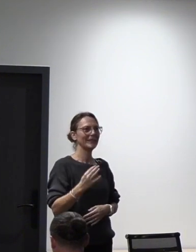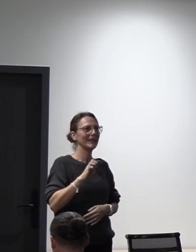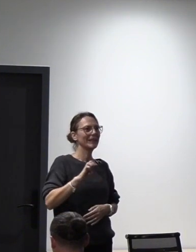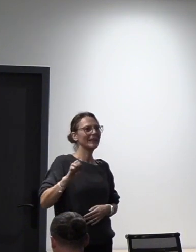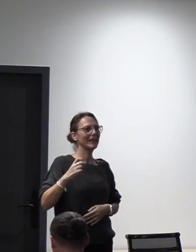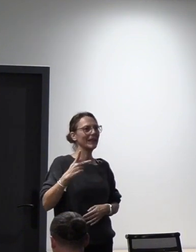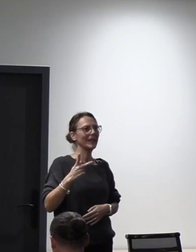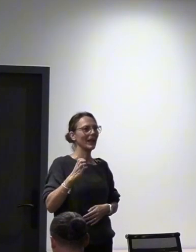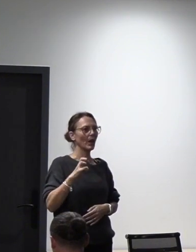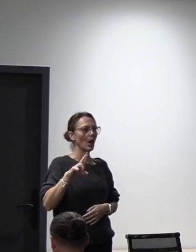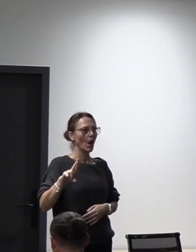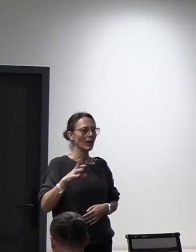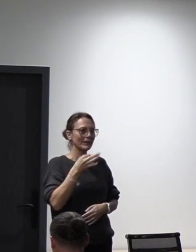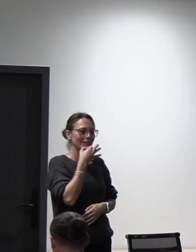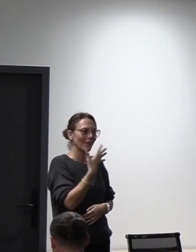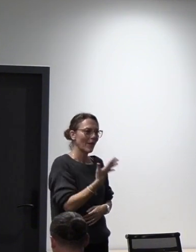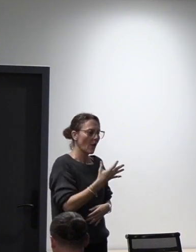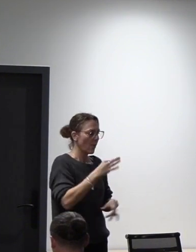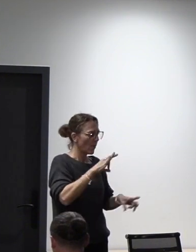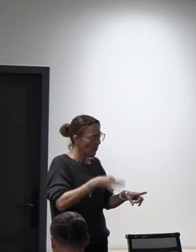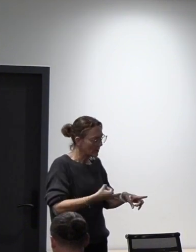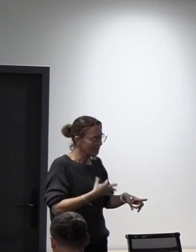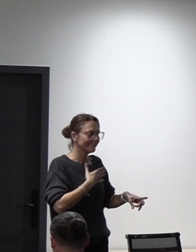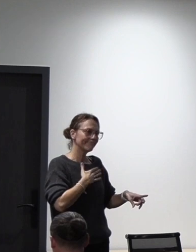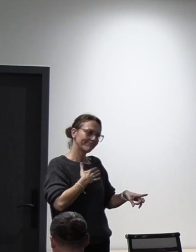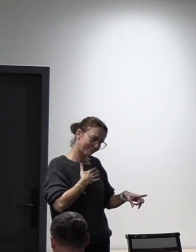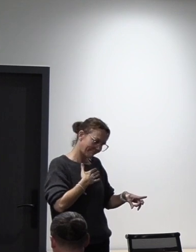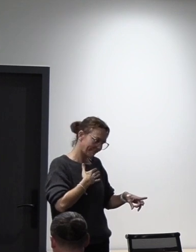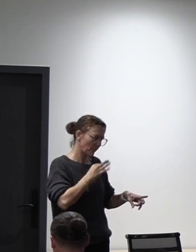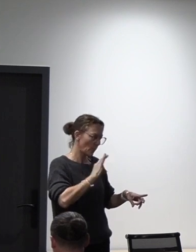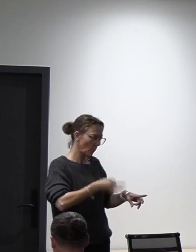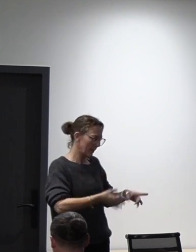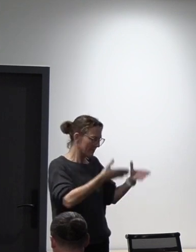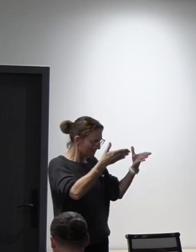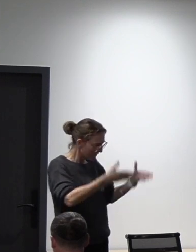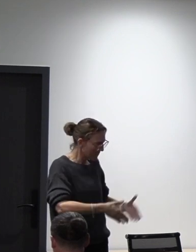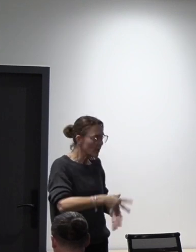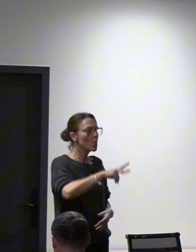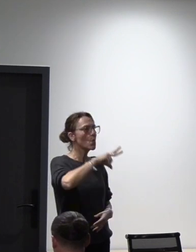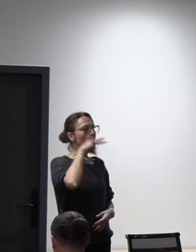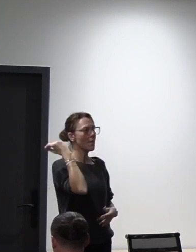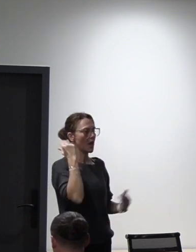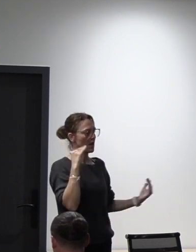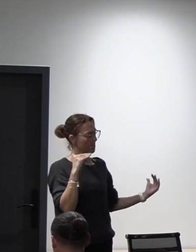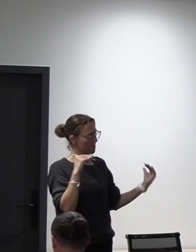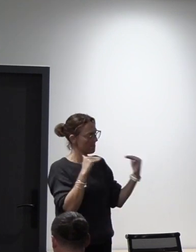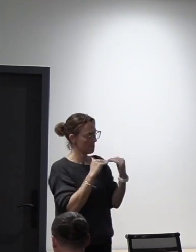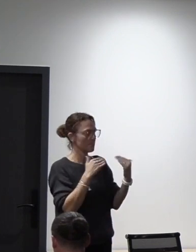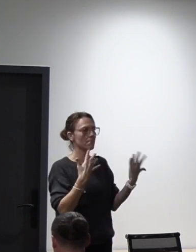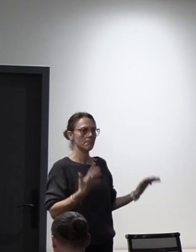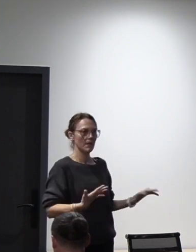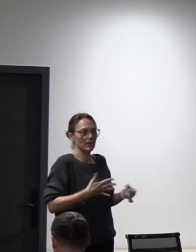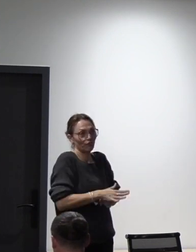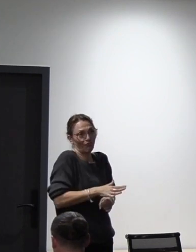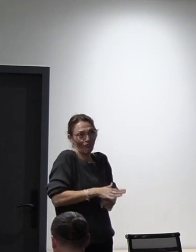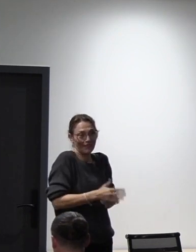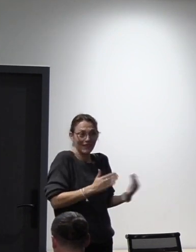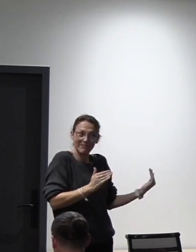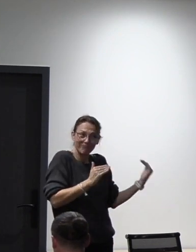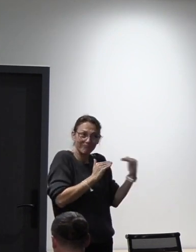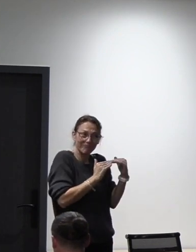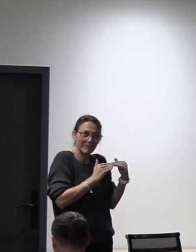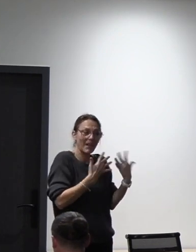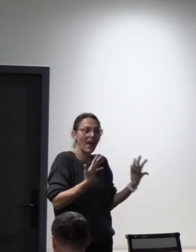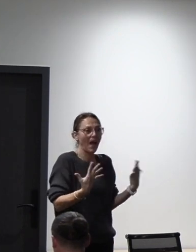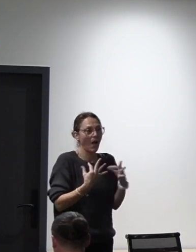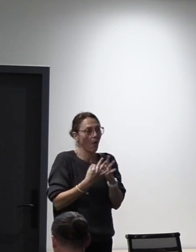aveu. Un aveu, c'est « j'admets, je conviens que tu es une personne humaine à part entière », sans faire de philosophie trop compliquée. Et on peut donc dire